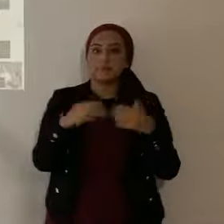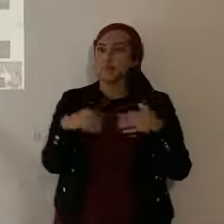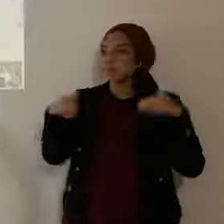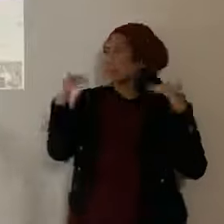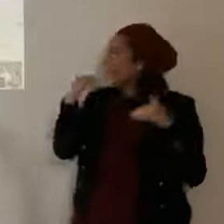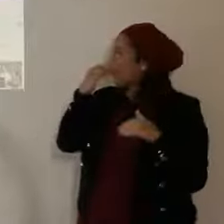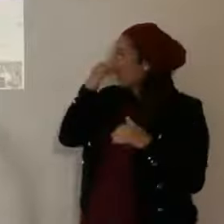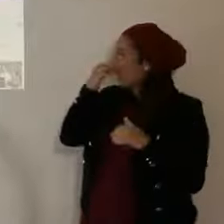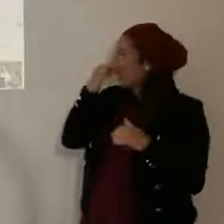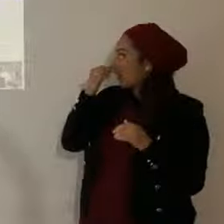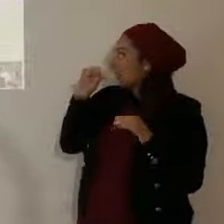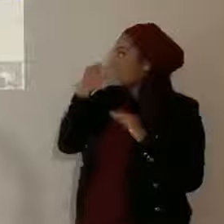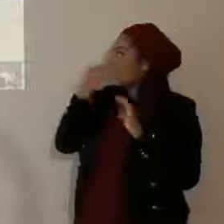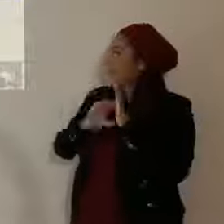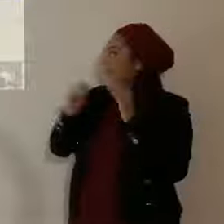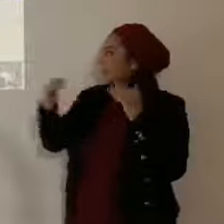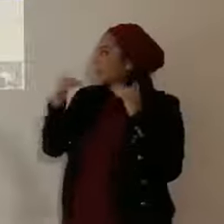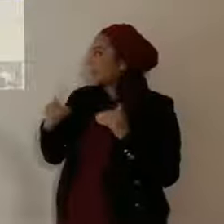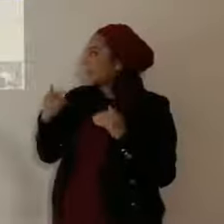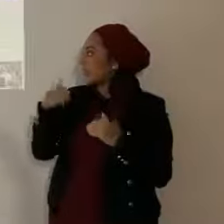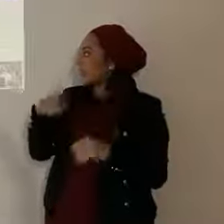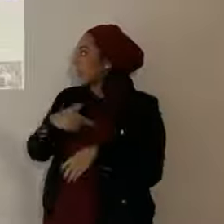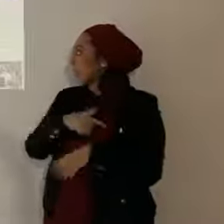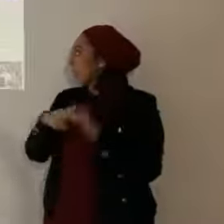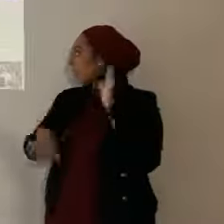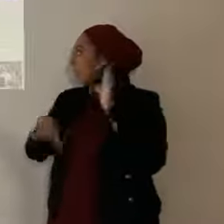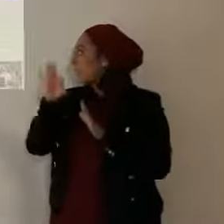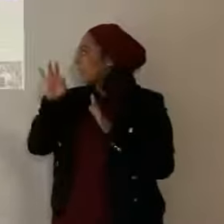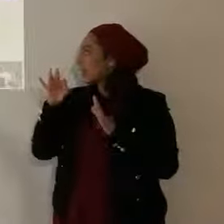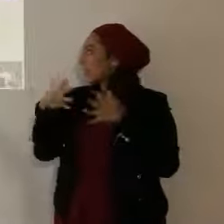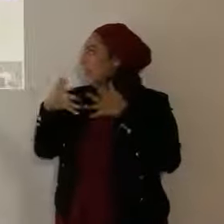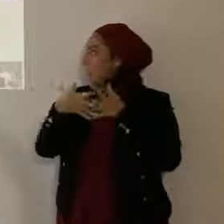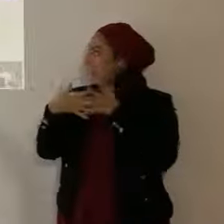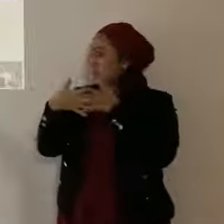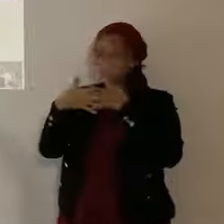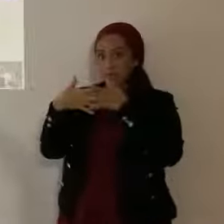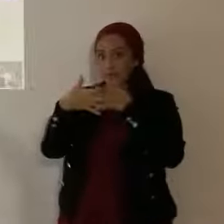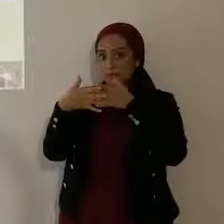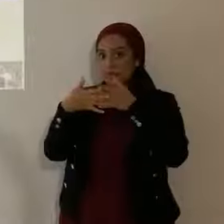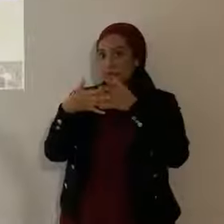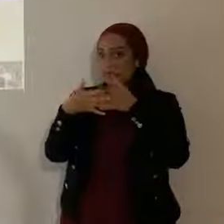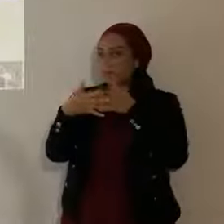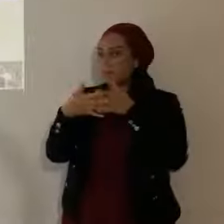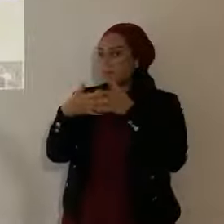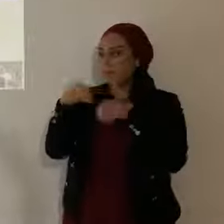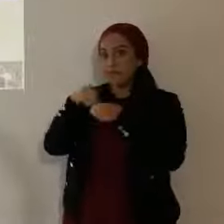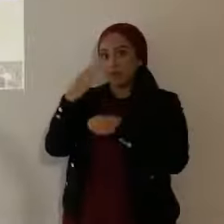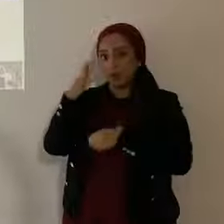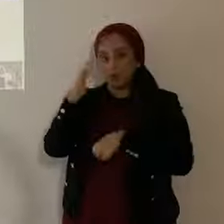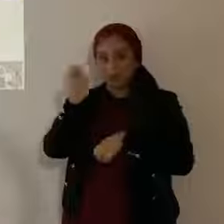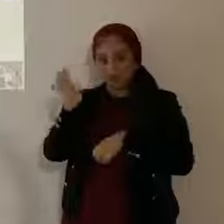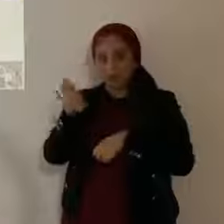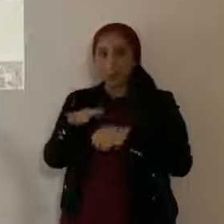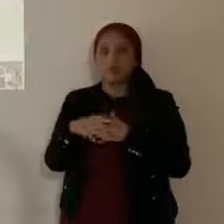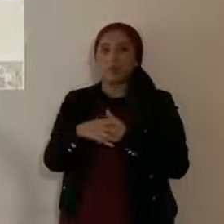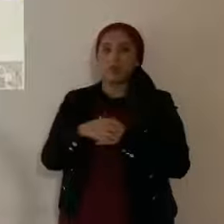a la siguiente. Encontramos Estados Unidos de Norteamérica del lado izquierdo en azul. Y bueno,